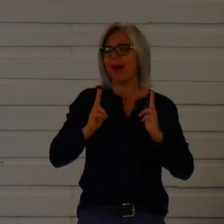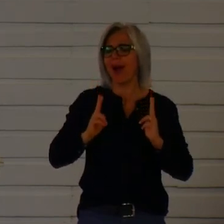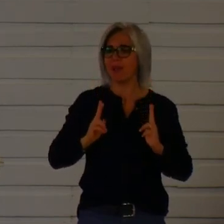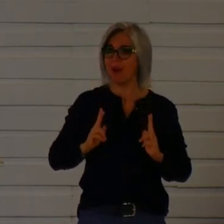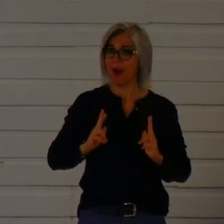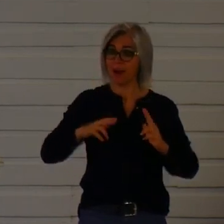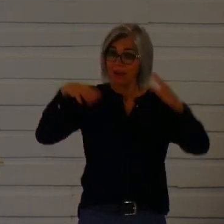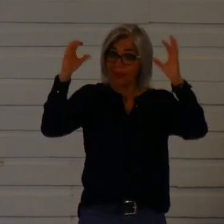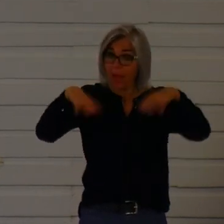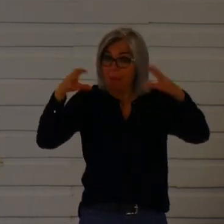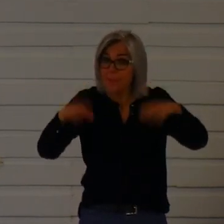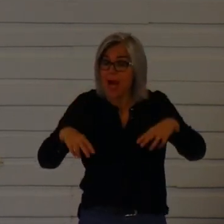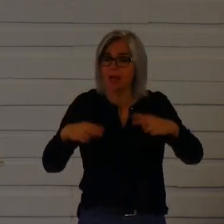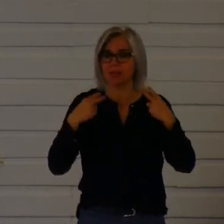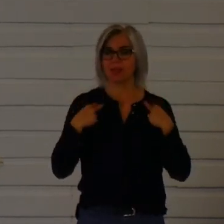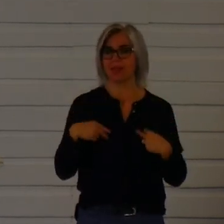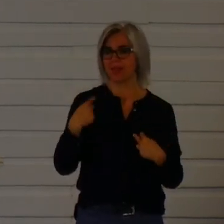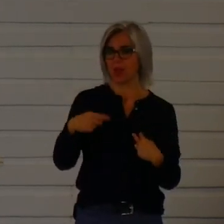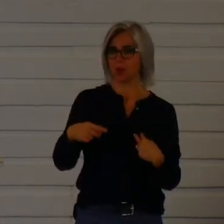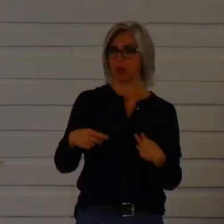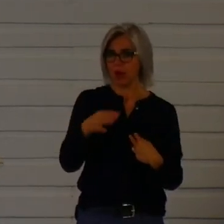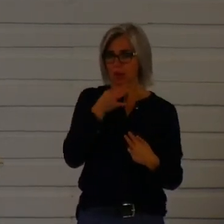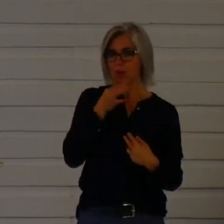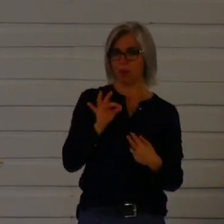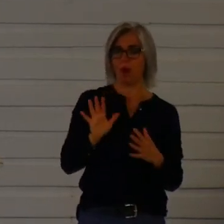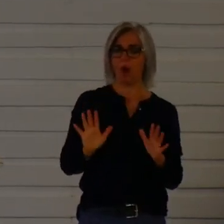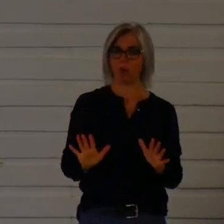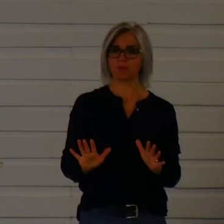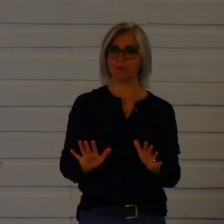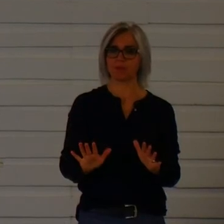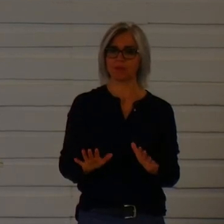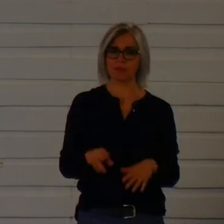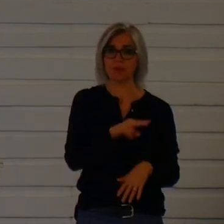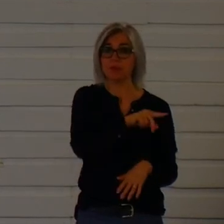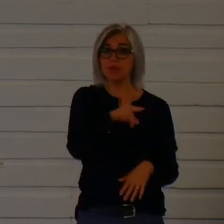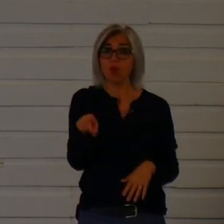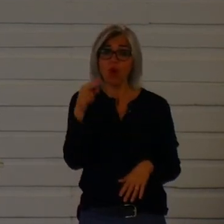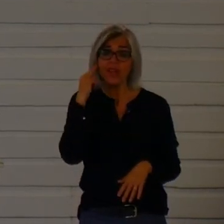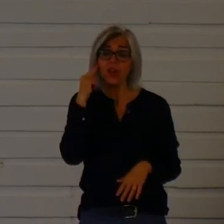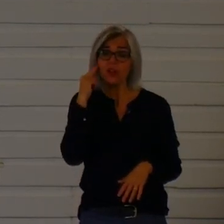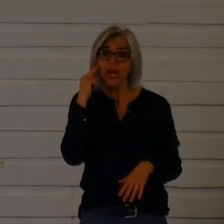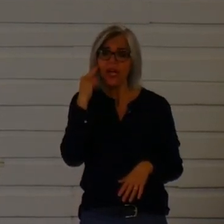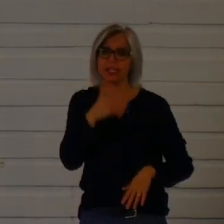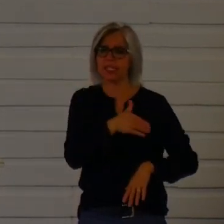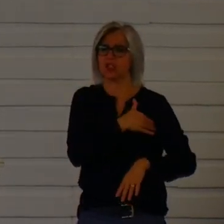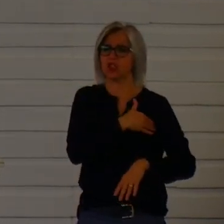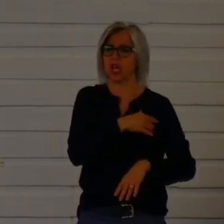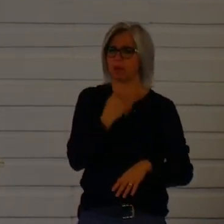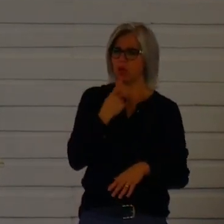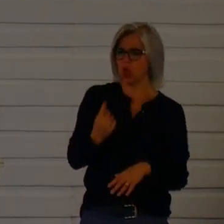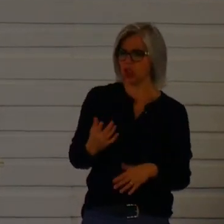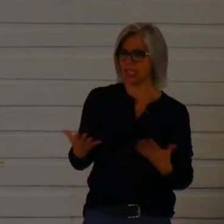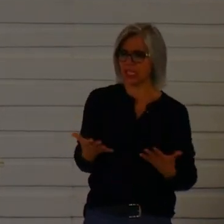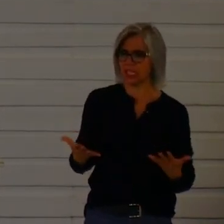se la ricorda? Qual è l'esclamazione dei discepoli? L'esclamazione dei discepoli è questa: